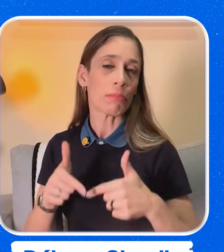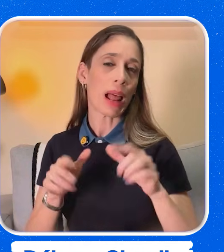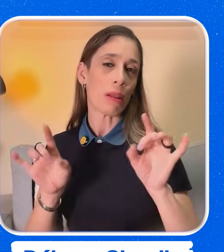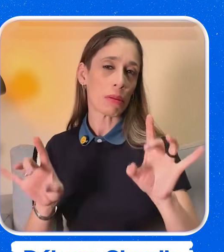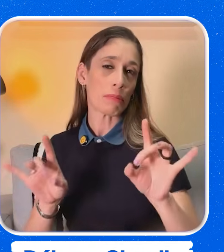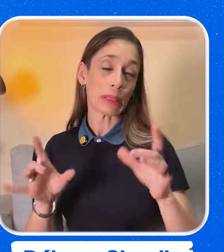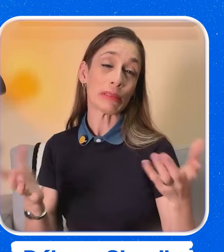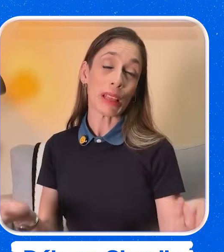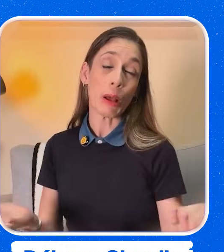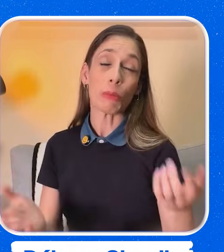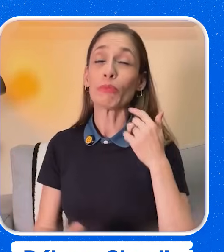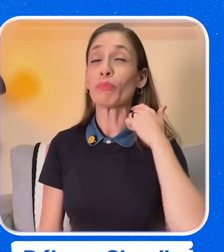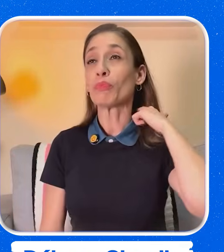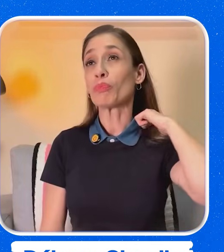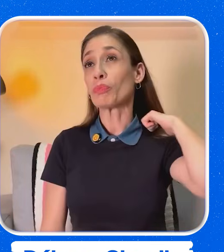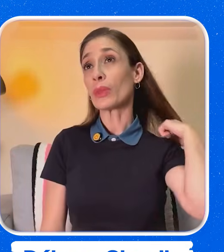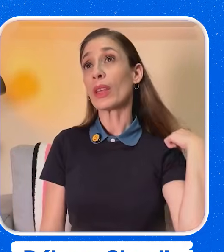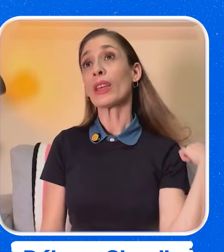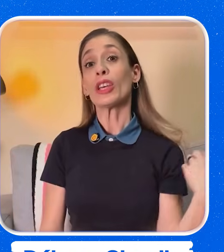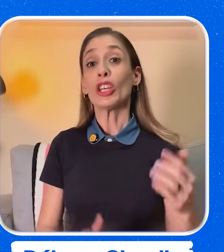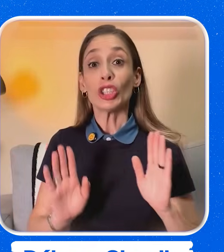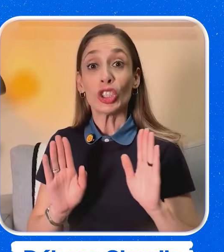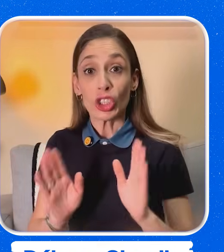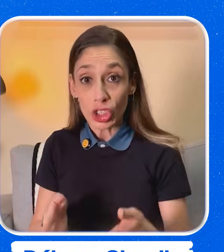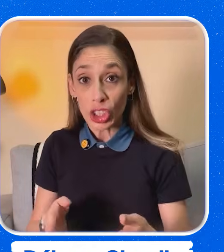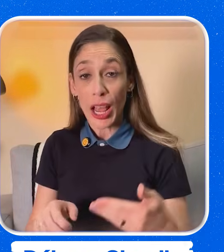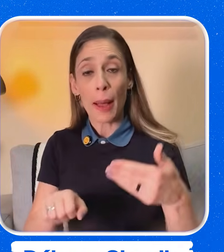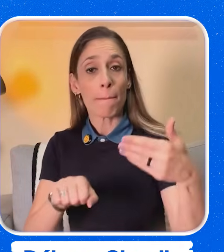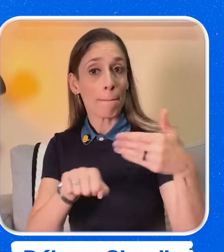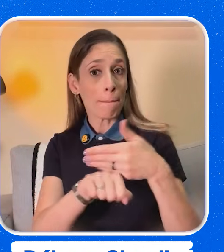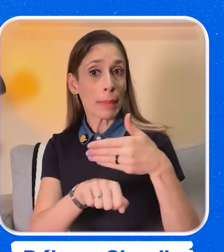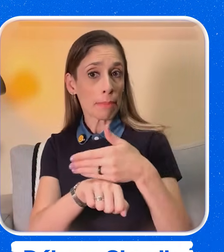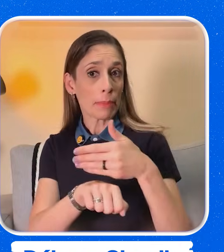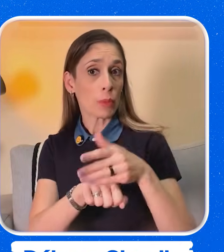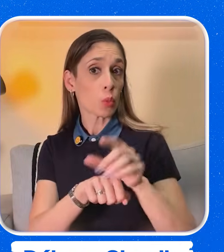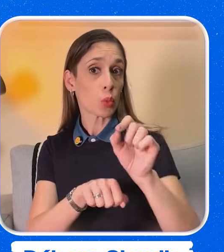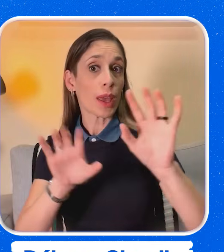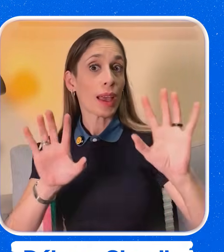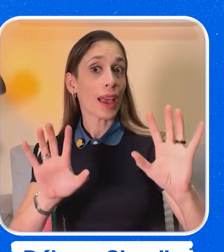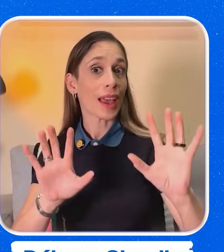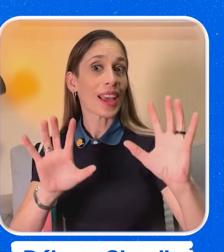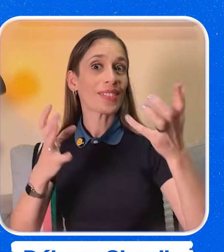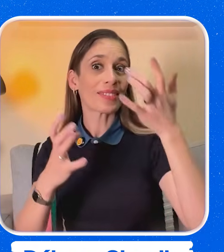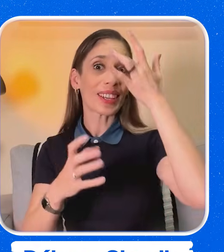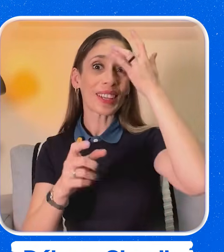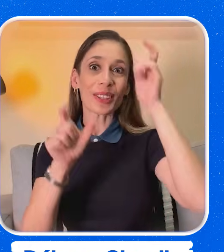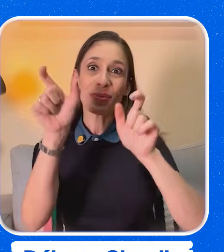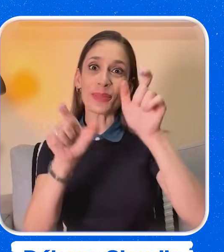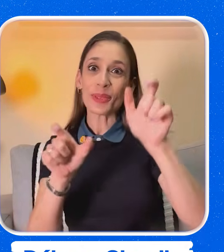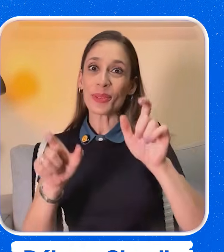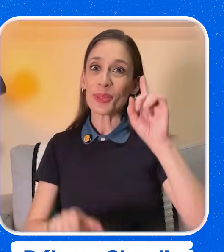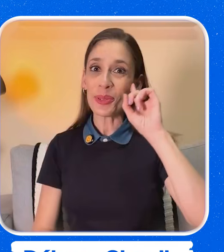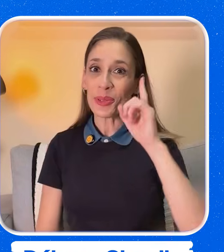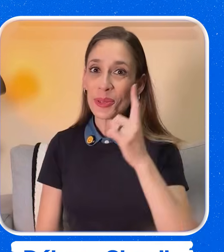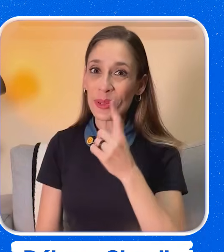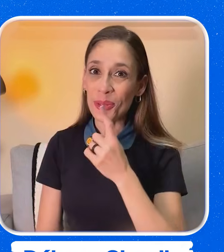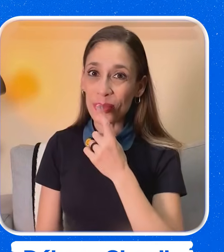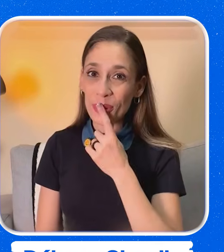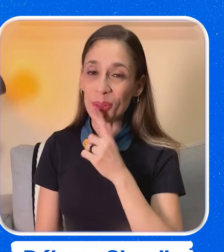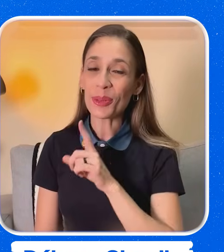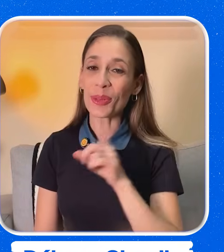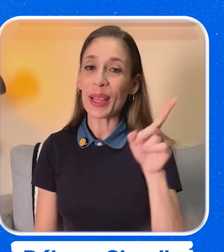Já participei de eventos de pessoas surdas para fazer tatuagens, né? Participei de um evento em São